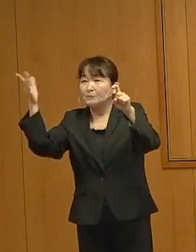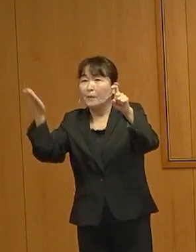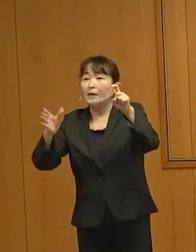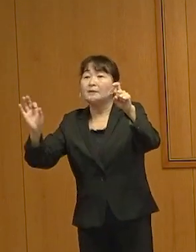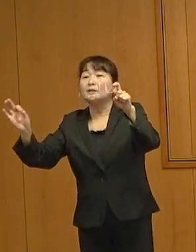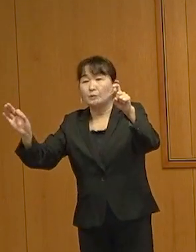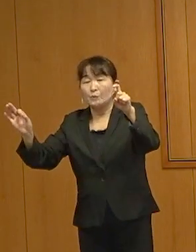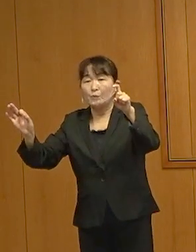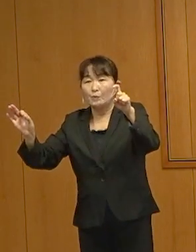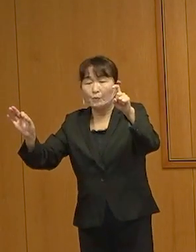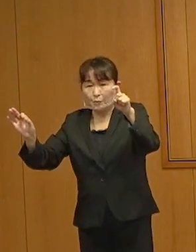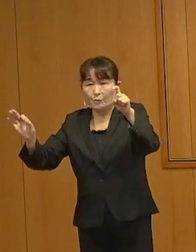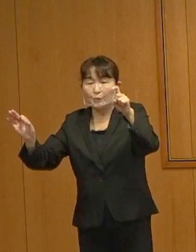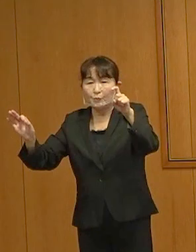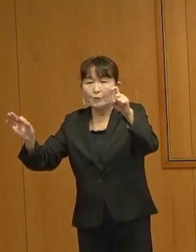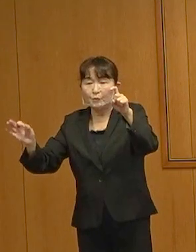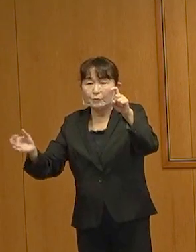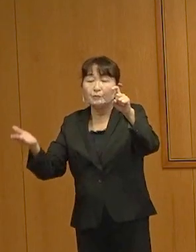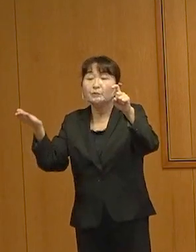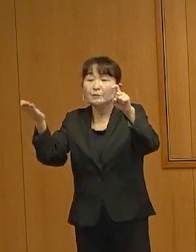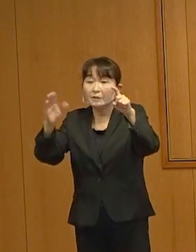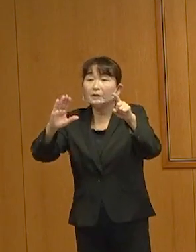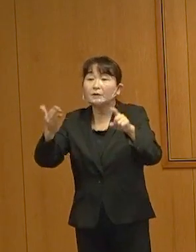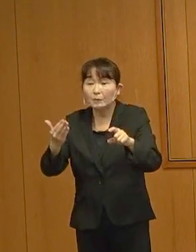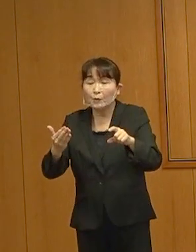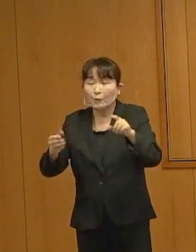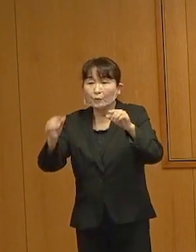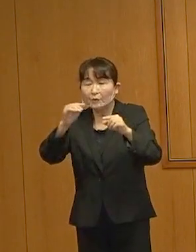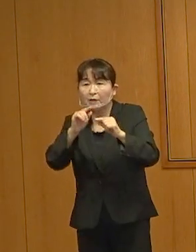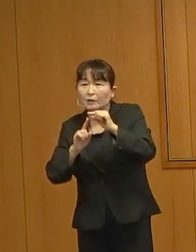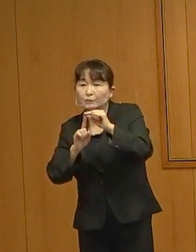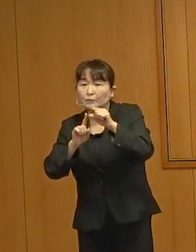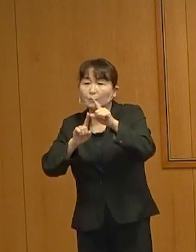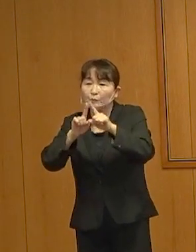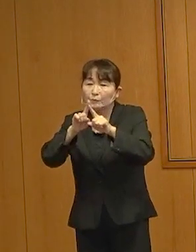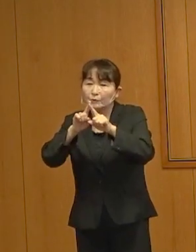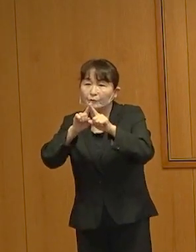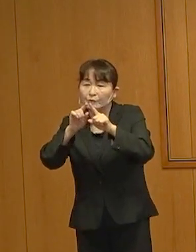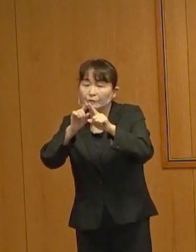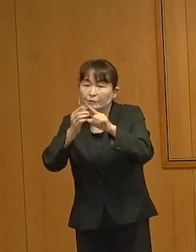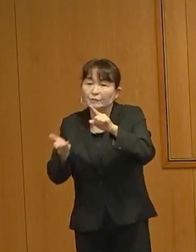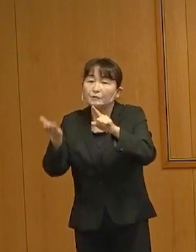11%、それが急激に伸びておりまして、